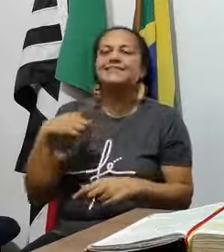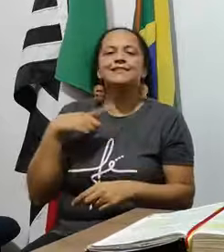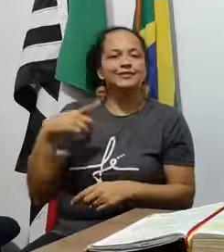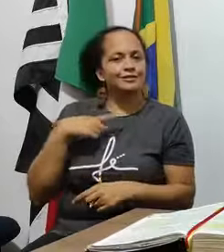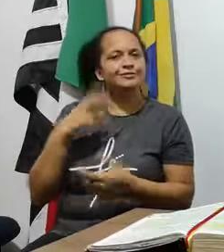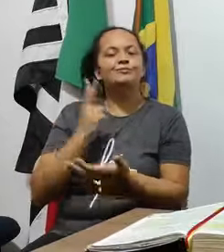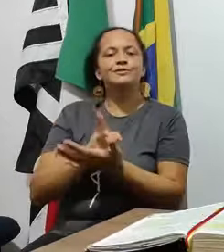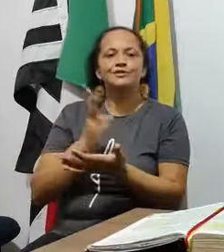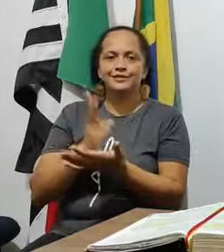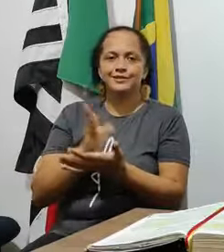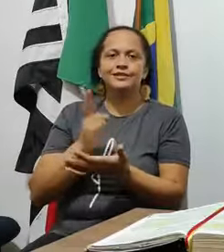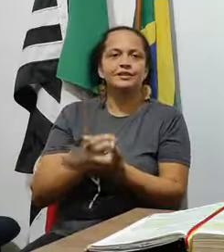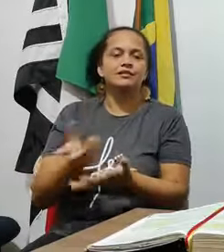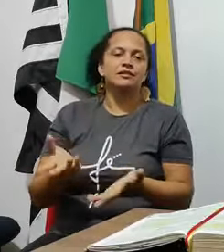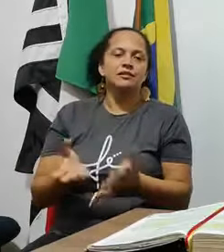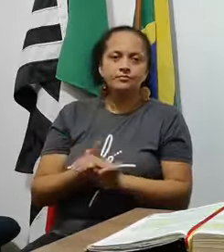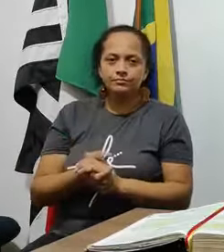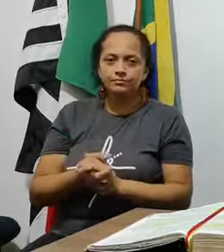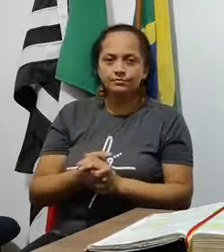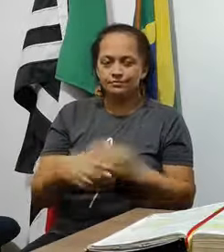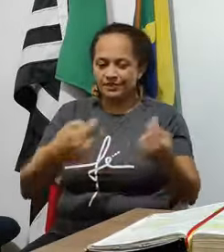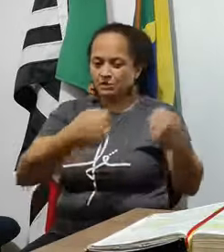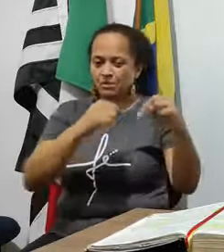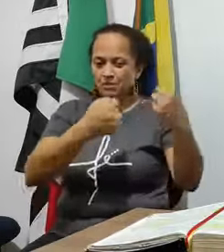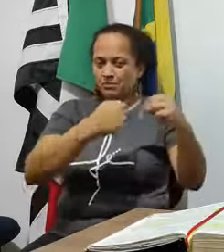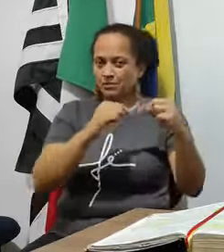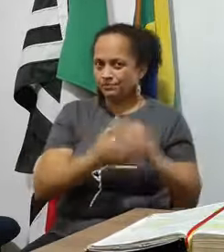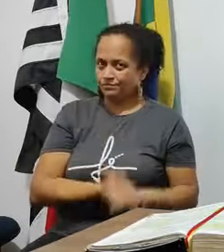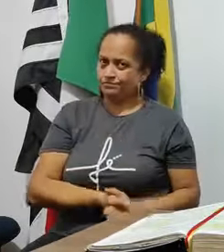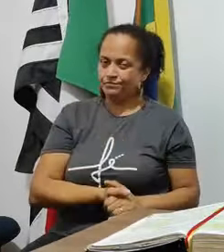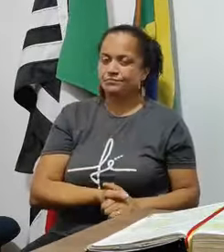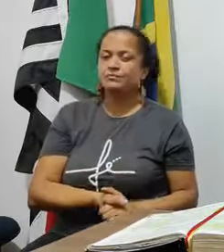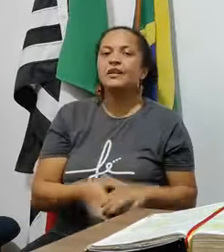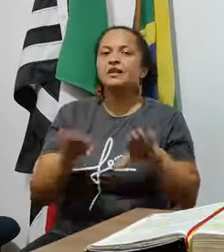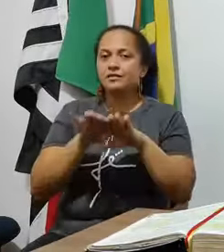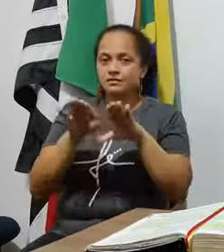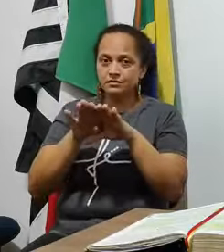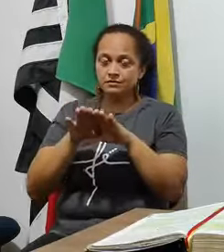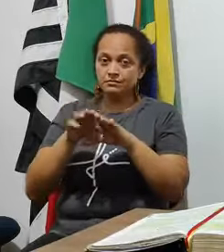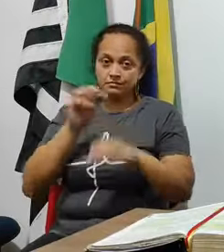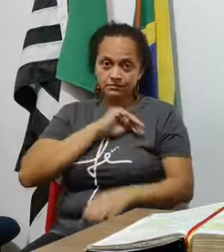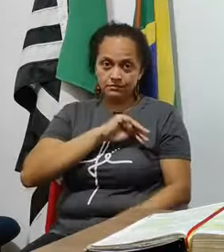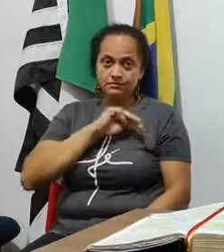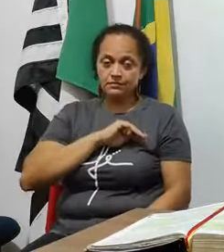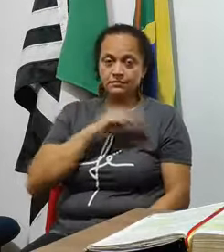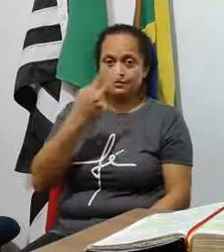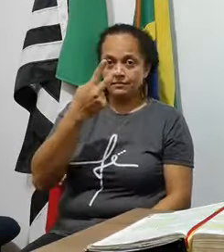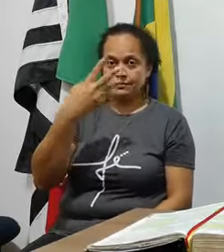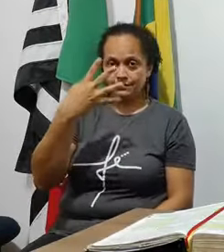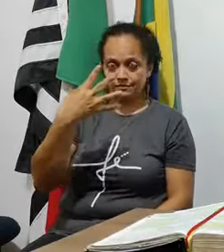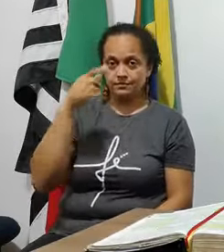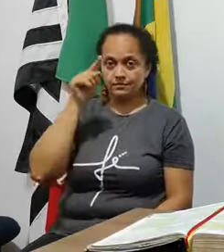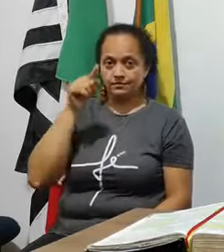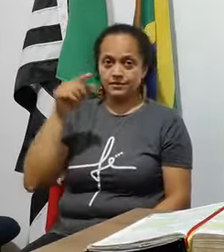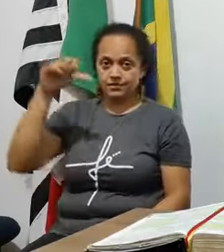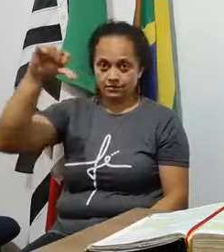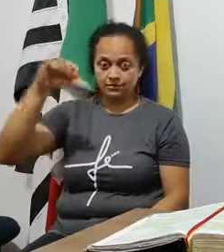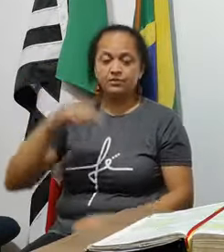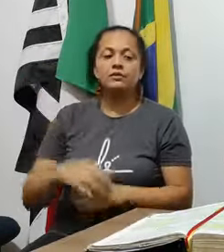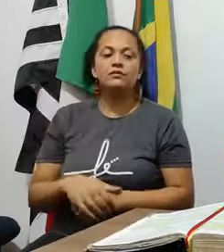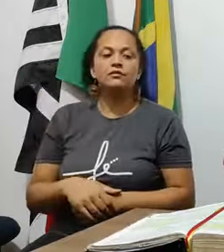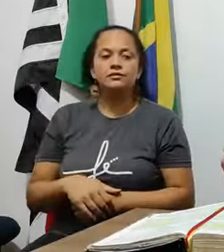nos aborrece. Também Mateus 24:9. Então vos hão de entregar para